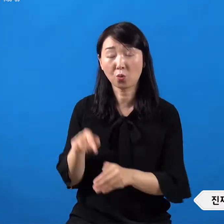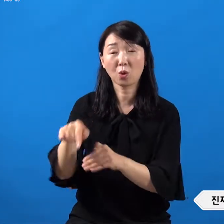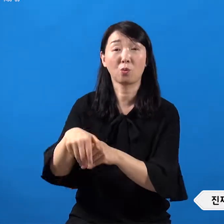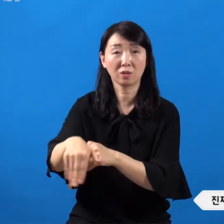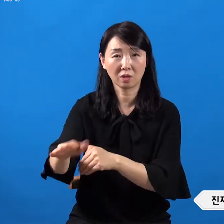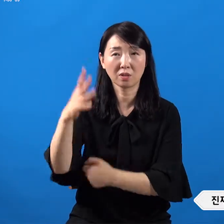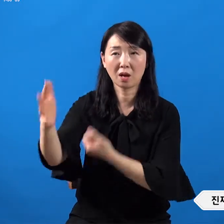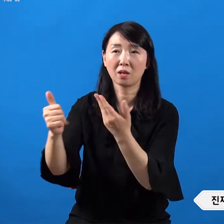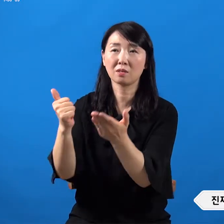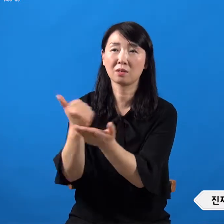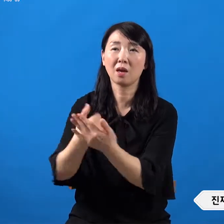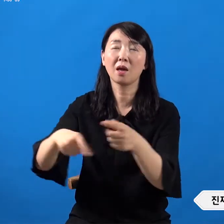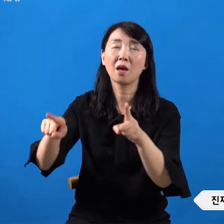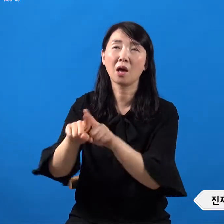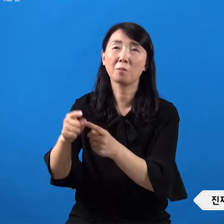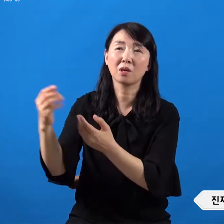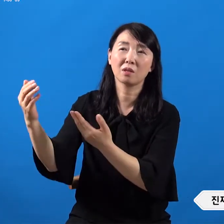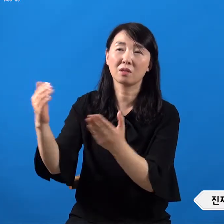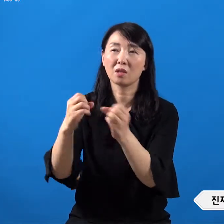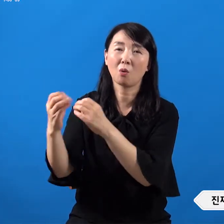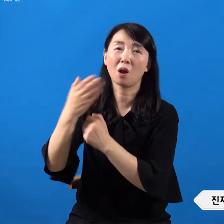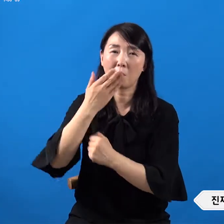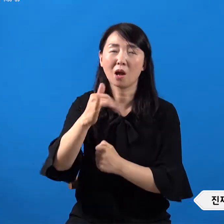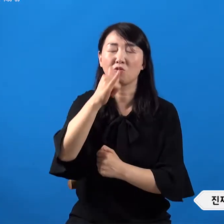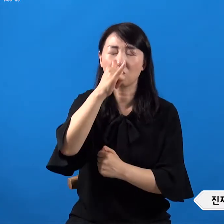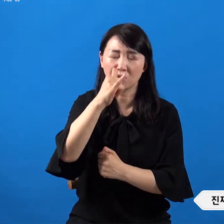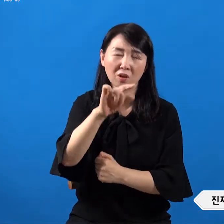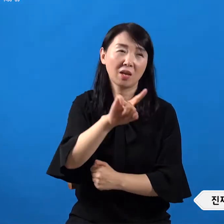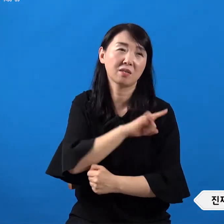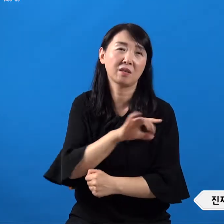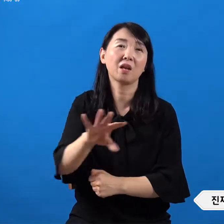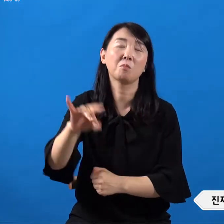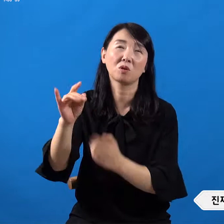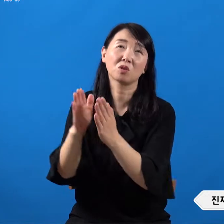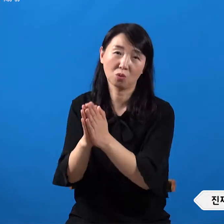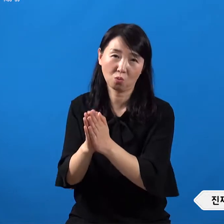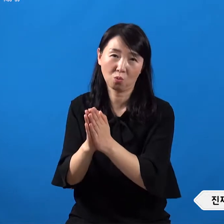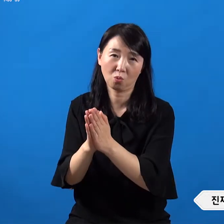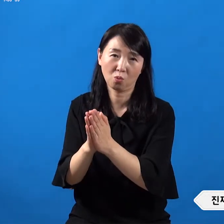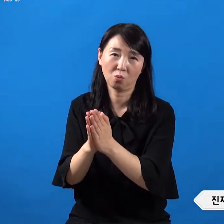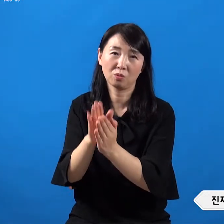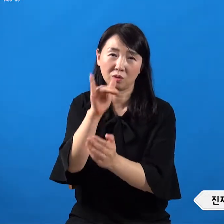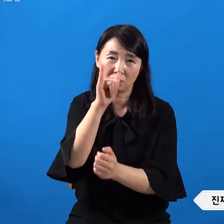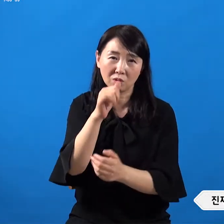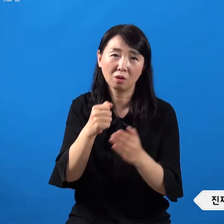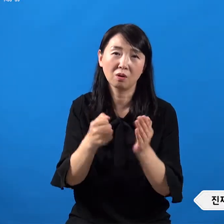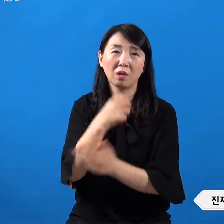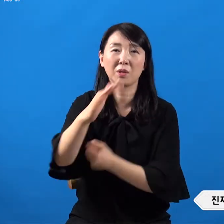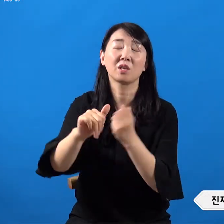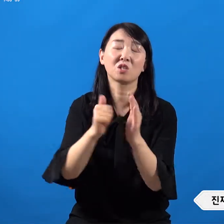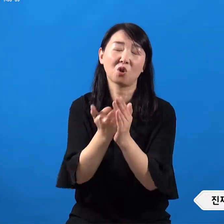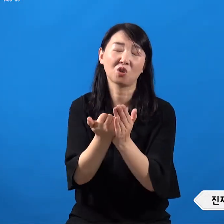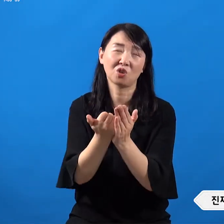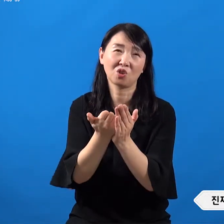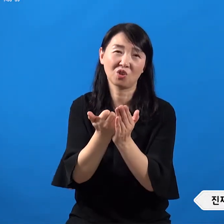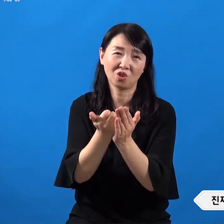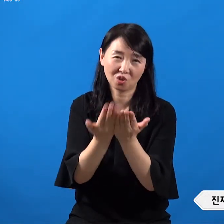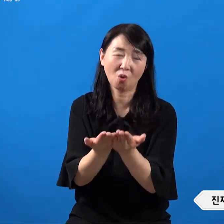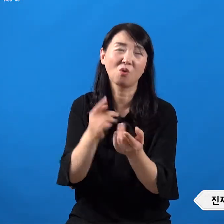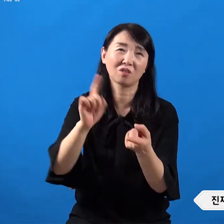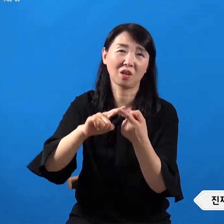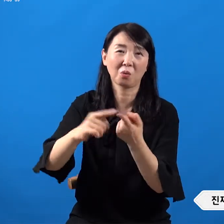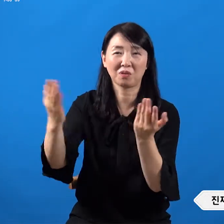곳에 하나님과 함께 할 수 있는 그 시간을 우선순위를 두며 기도했던 사실은 지극히도 성경적인